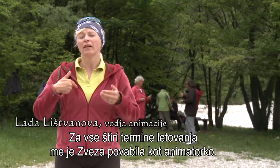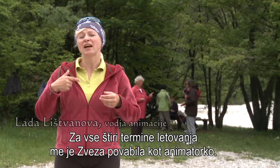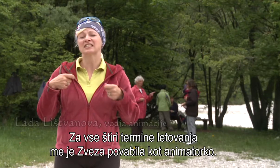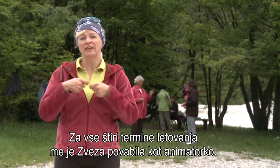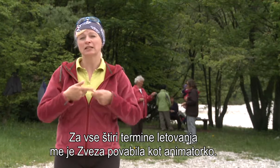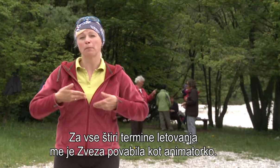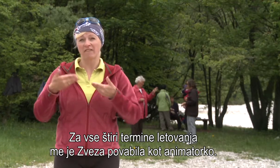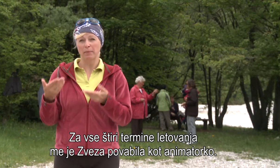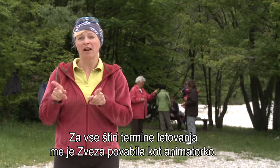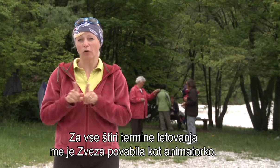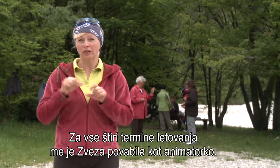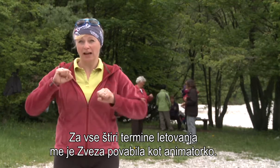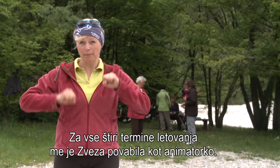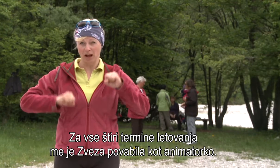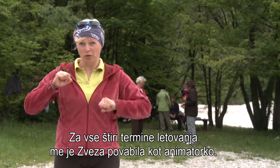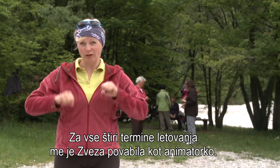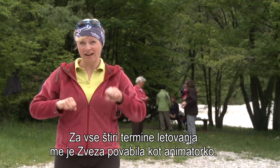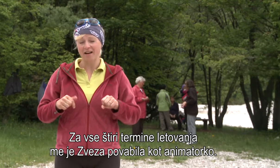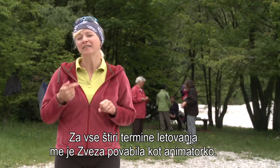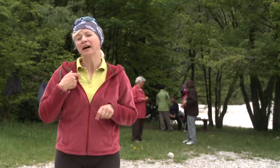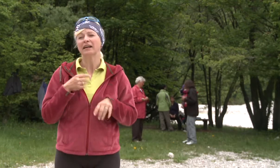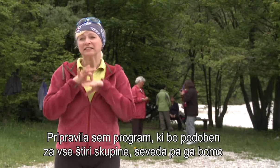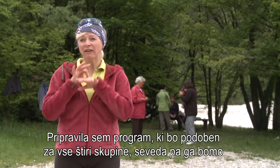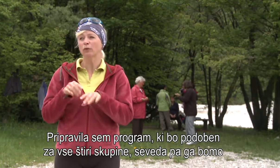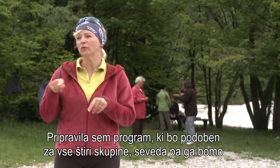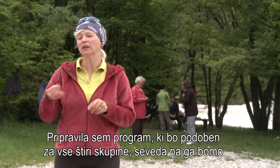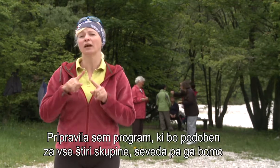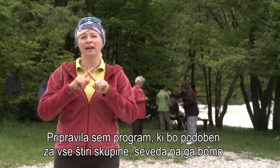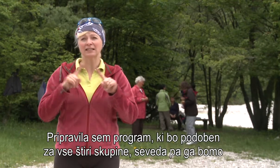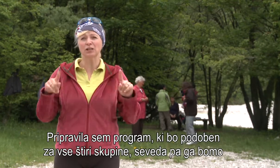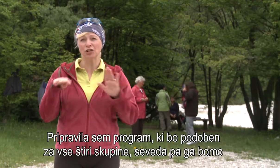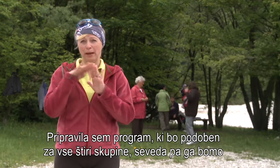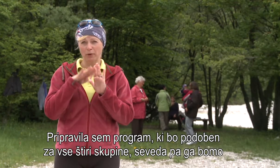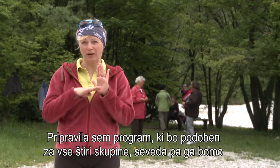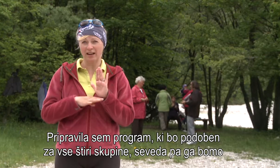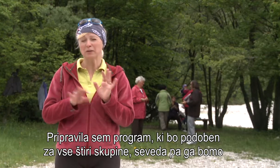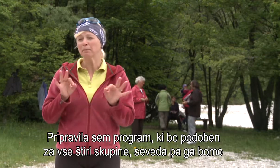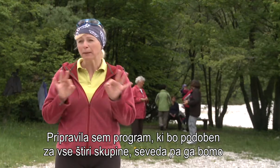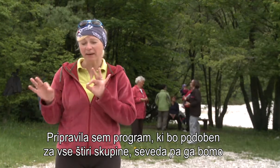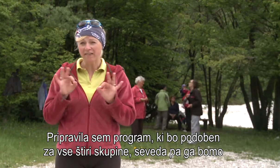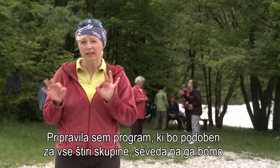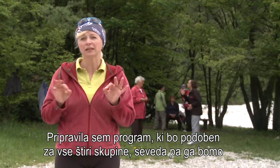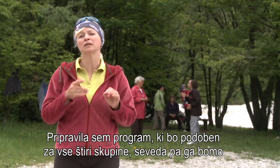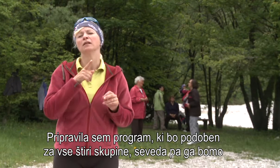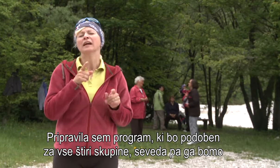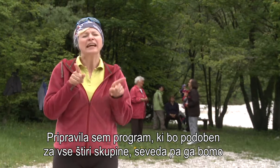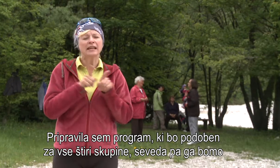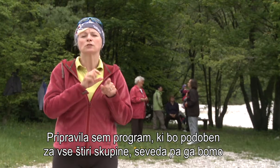Nás Zveza pobavila kot animátorka. Nás vedú rozličné programy, to